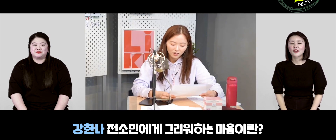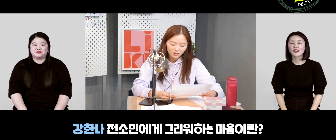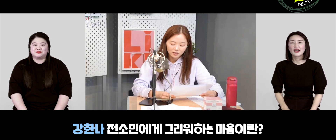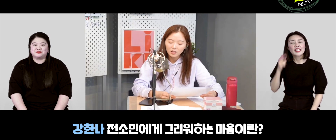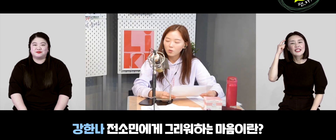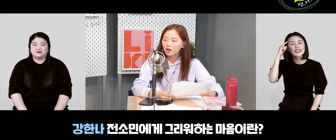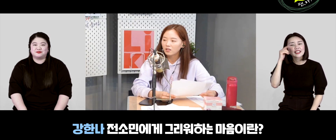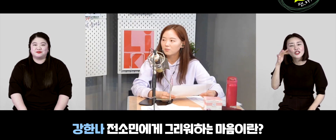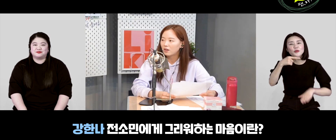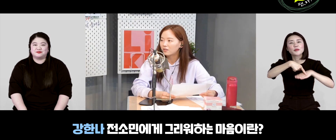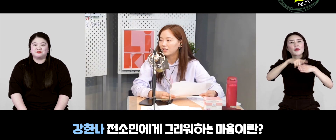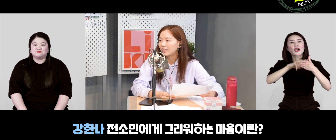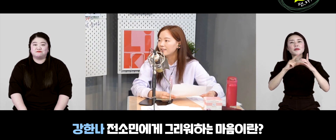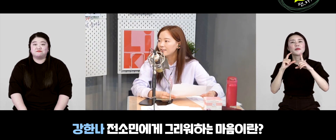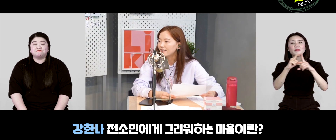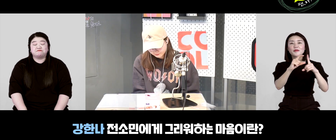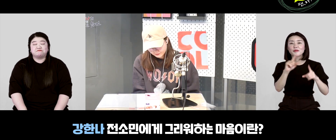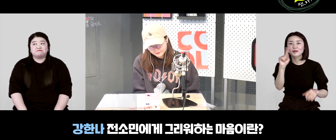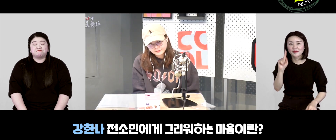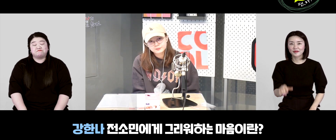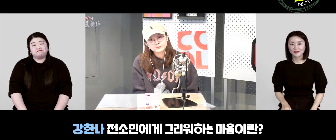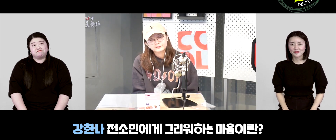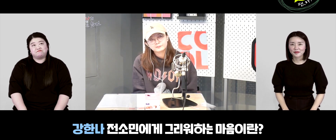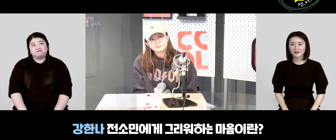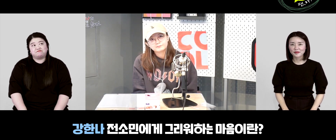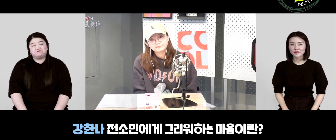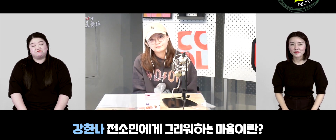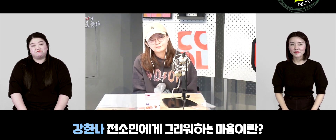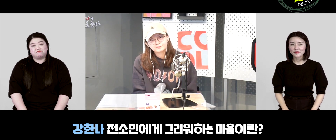전소민에게 그리워하는 마음이란?